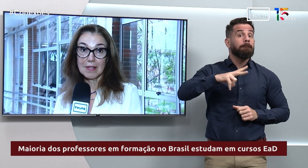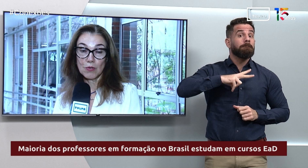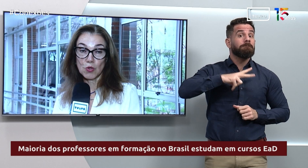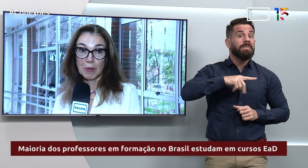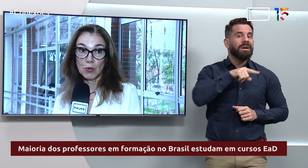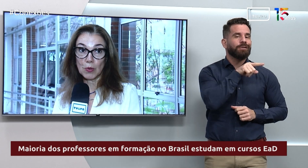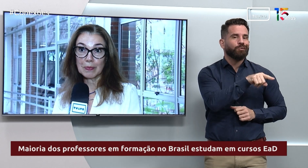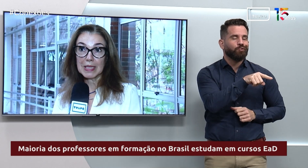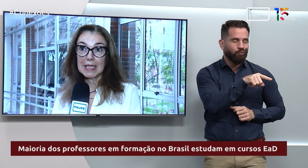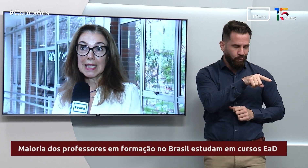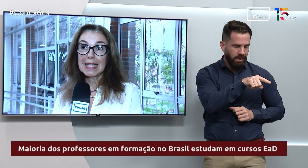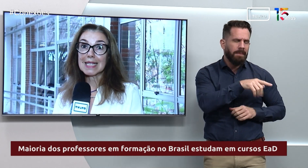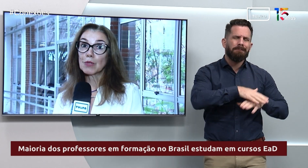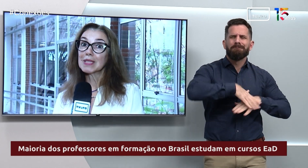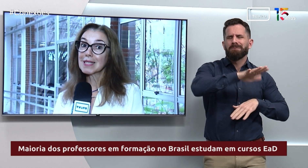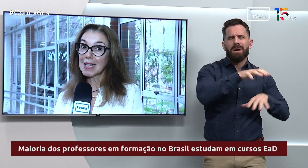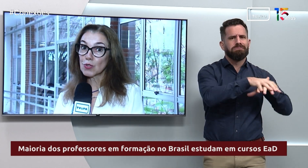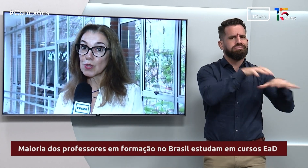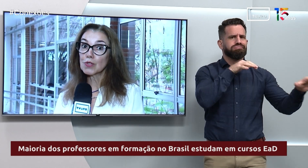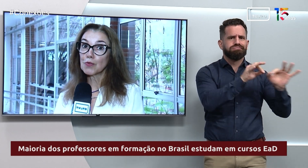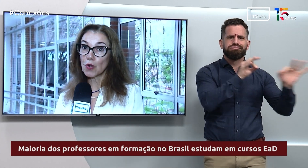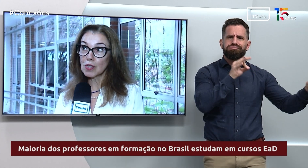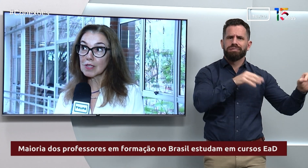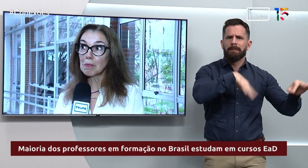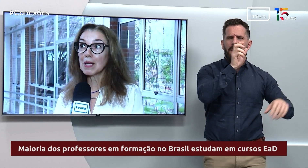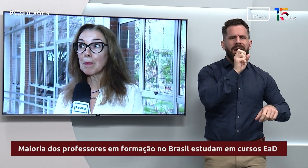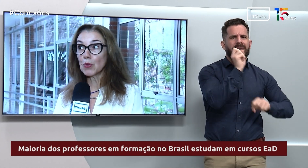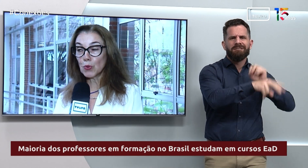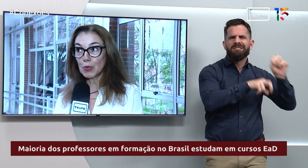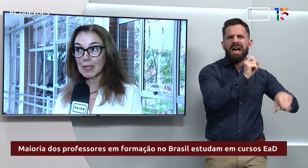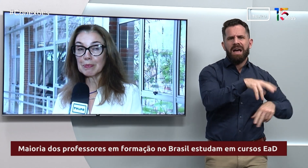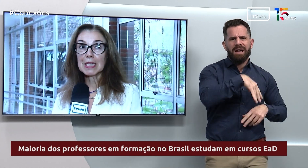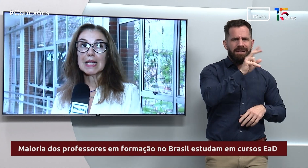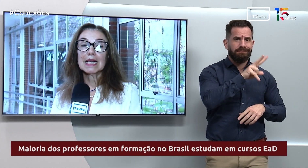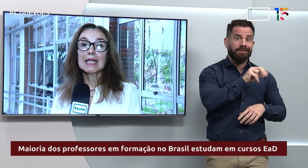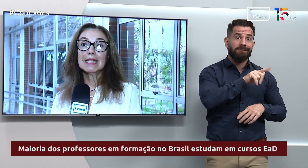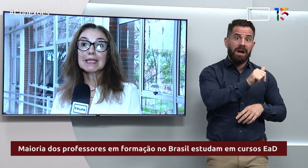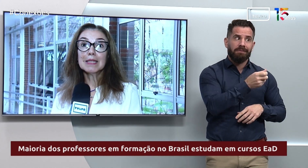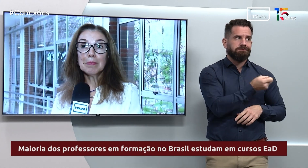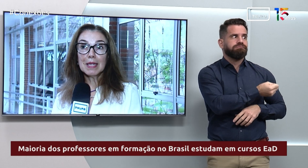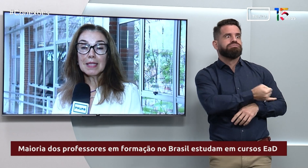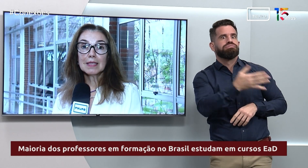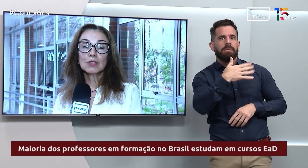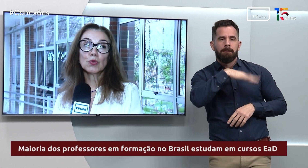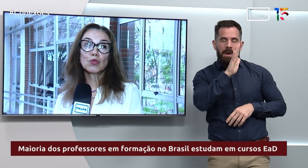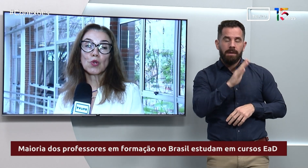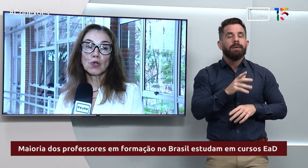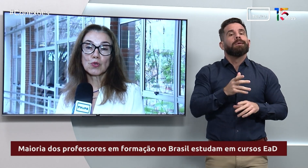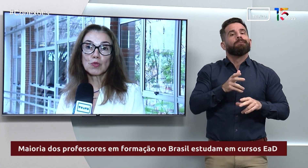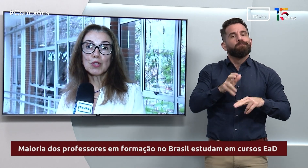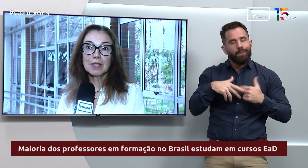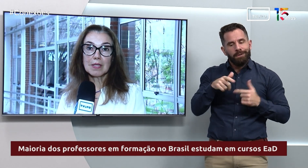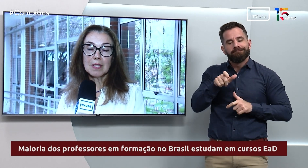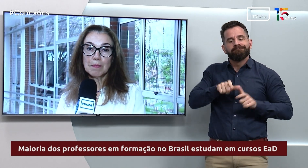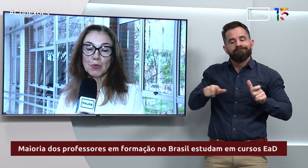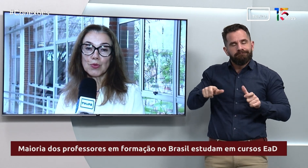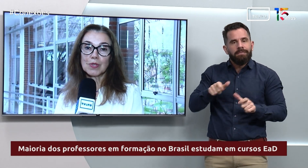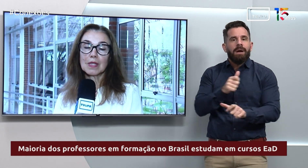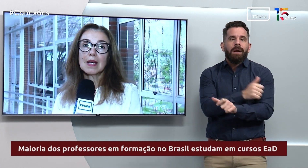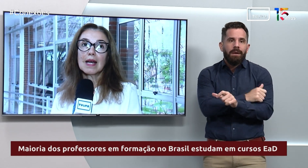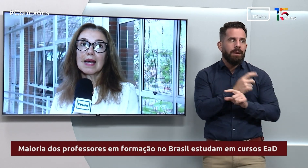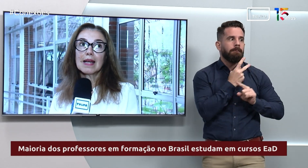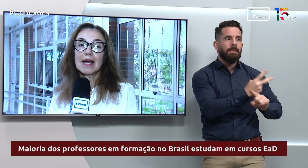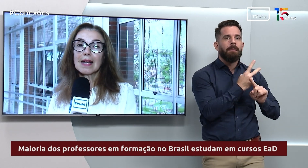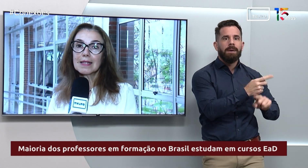de ensino superior. Essa é uma das razões fortes pela procura. E também dos nossos